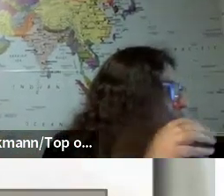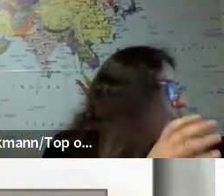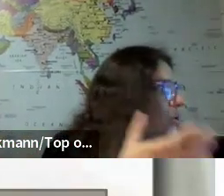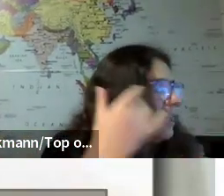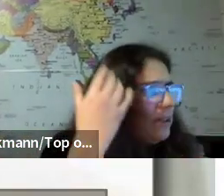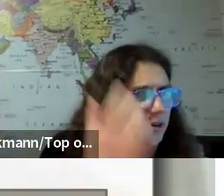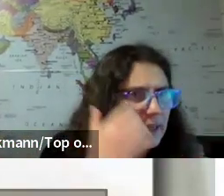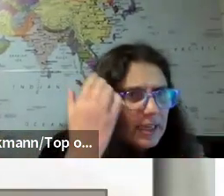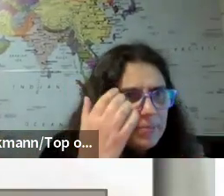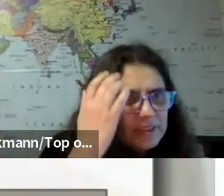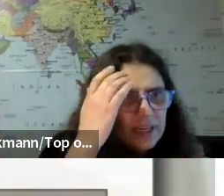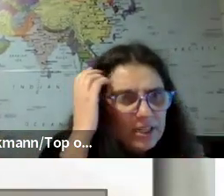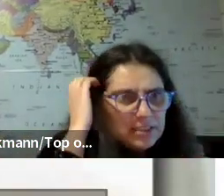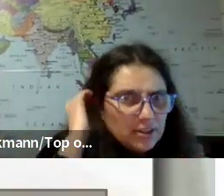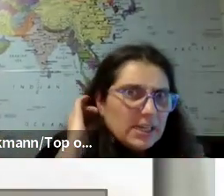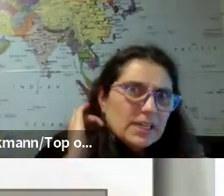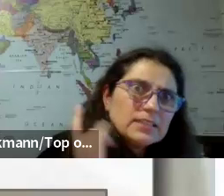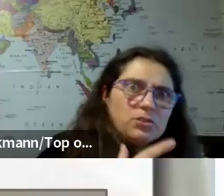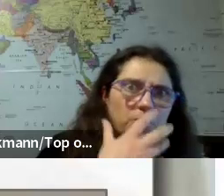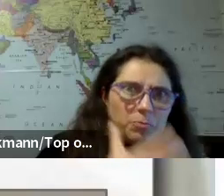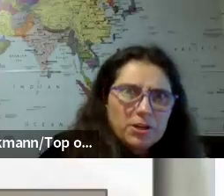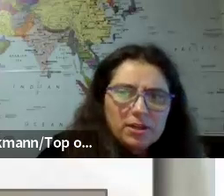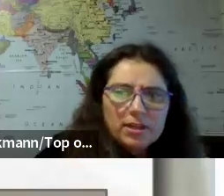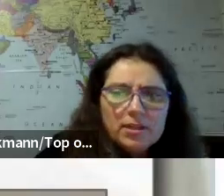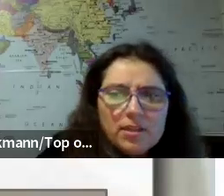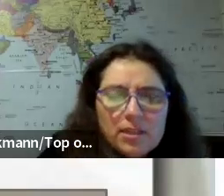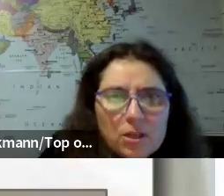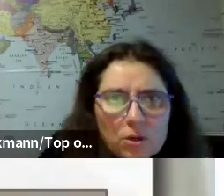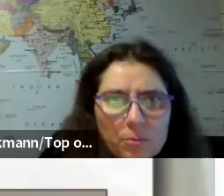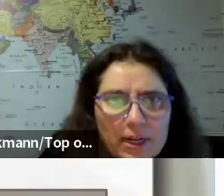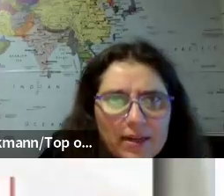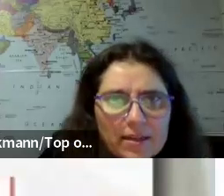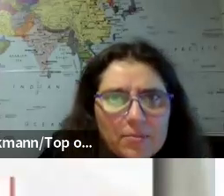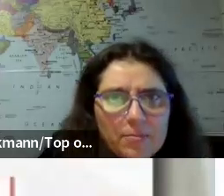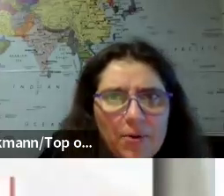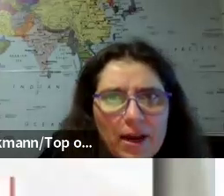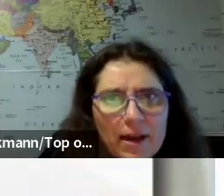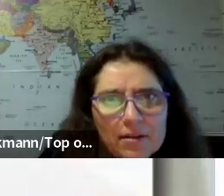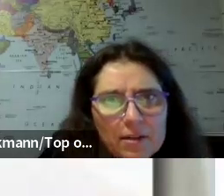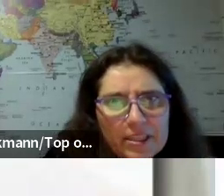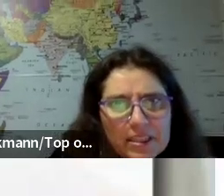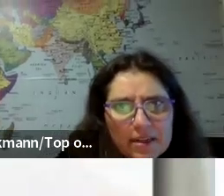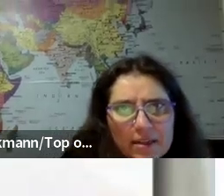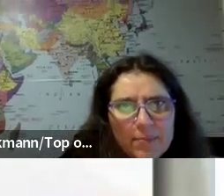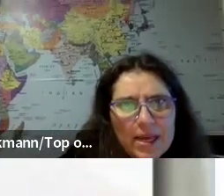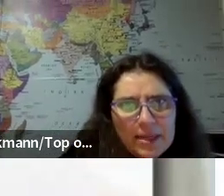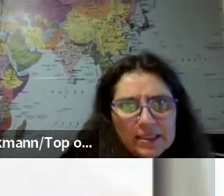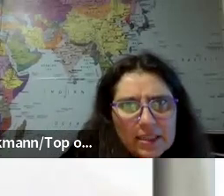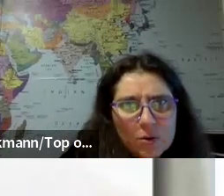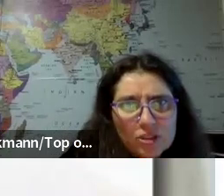¿Dudas, consultas, ahora que ya empezaron y que hicieron el ejercicio y que pudieron incorporar? Vamos a repasar rápidamente.